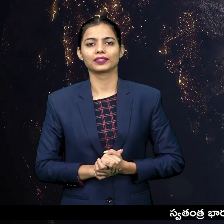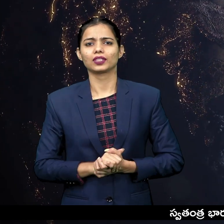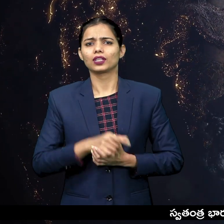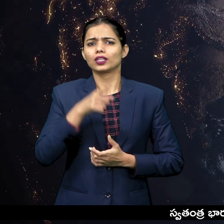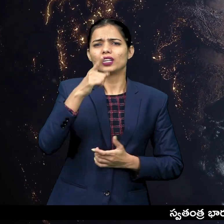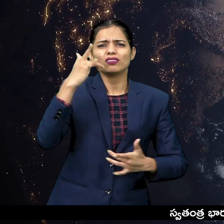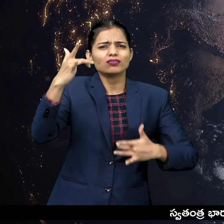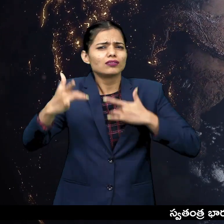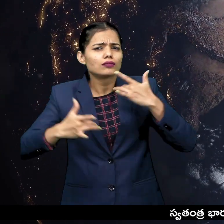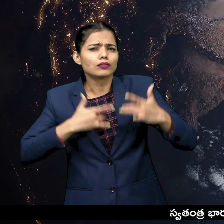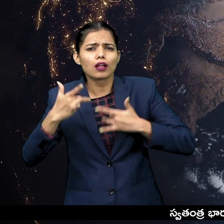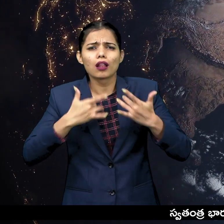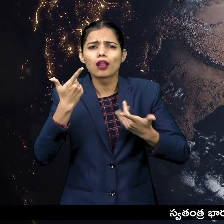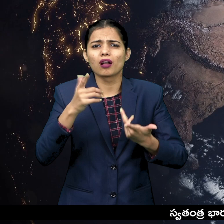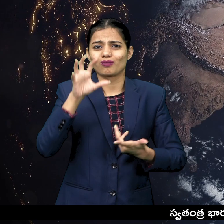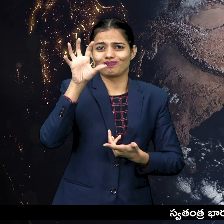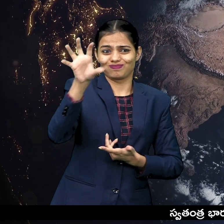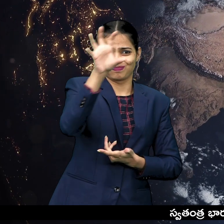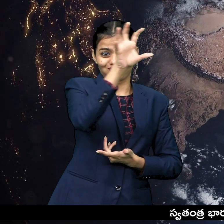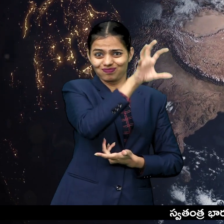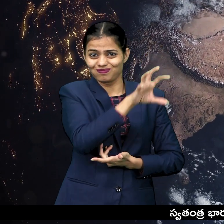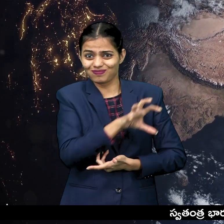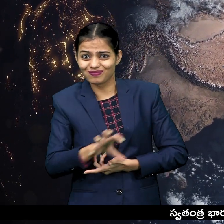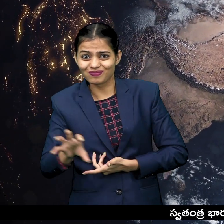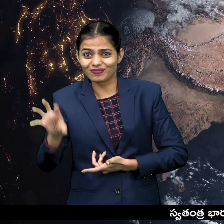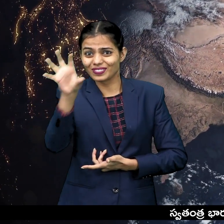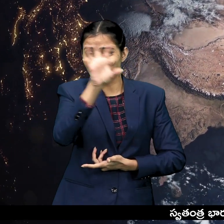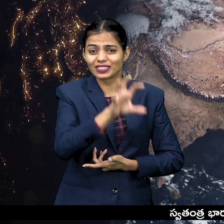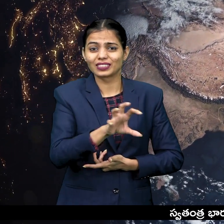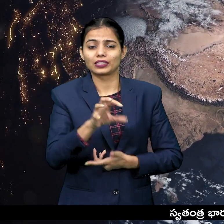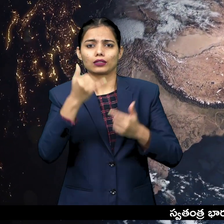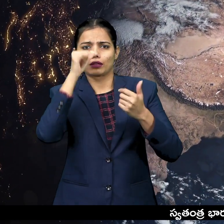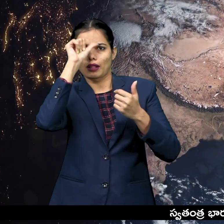3. స్వతంత్ర భారతదేశంలో రాష్ట్రాల ఏకీకరణ.